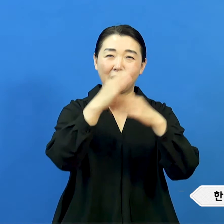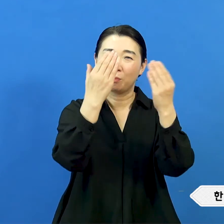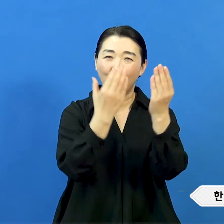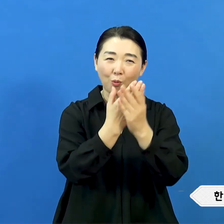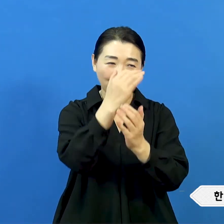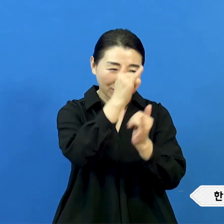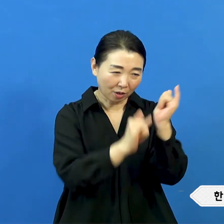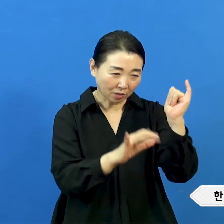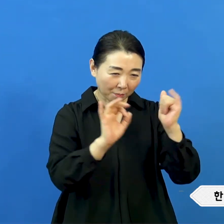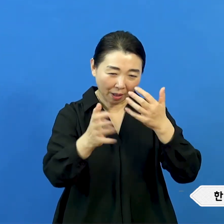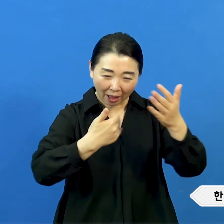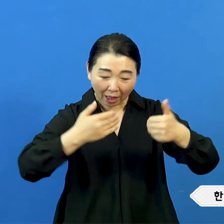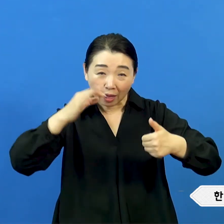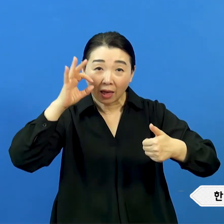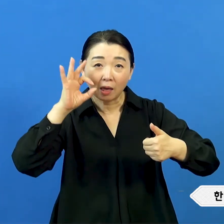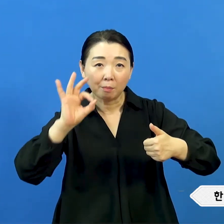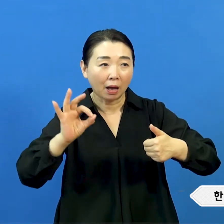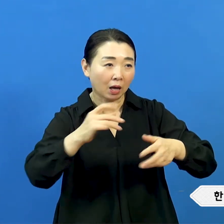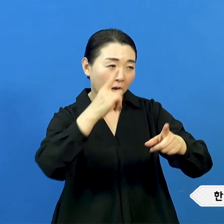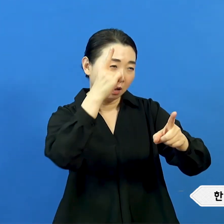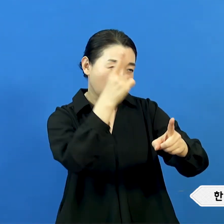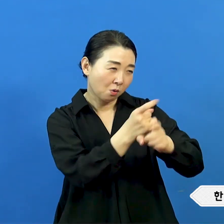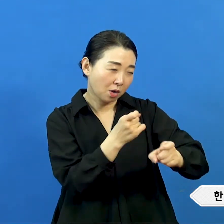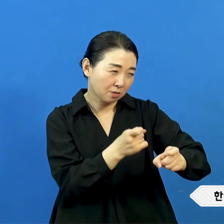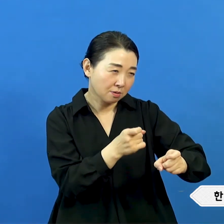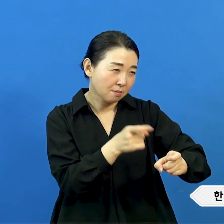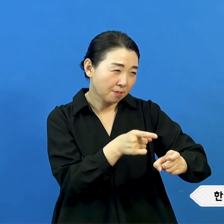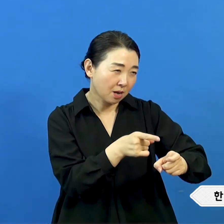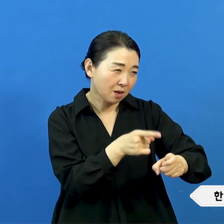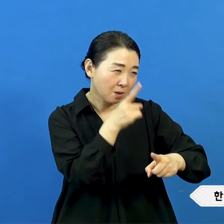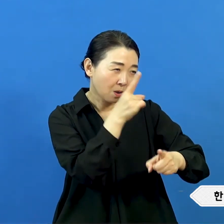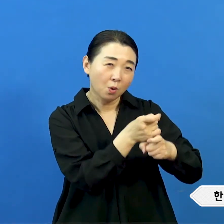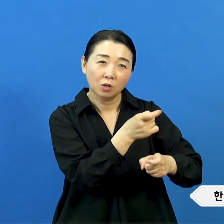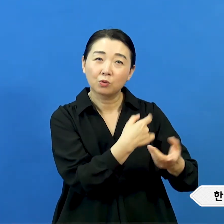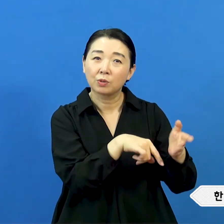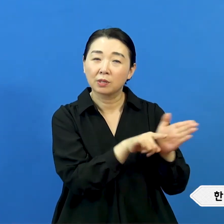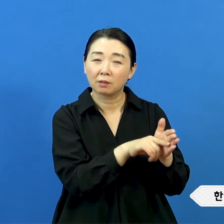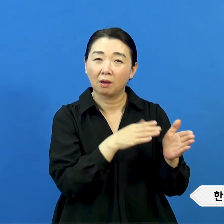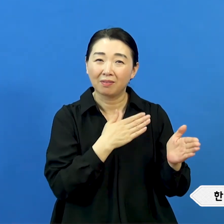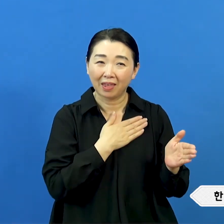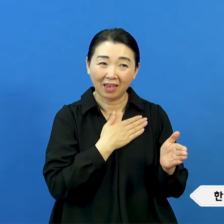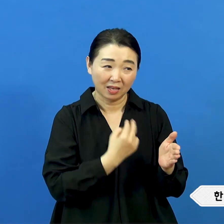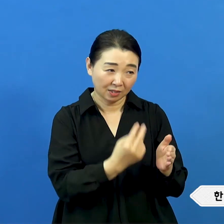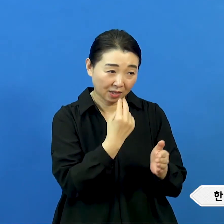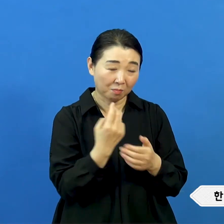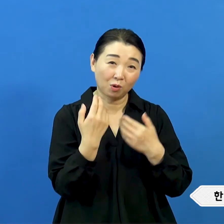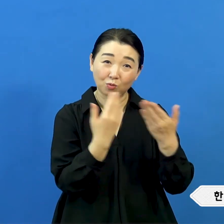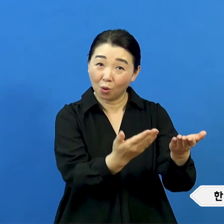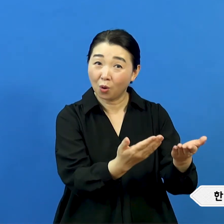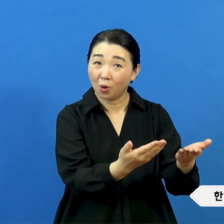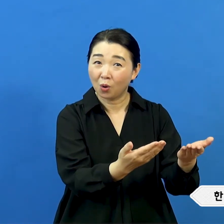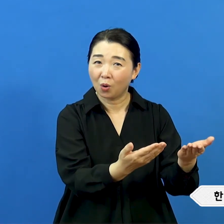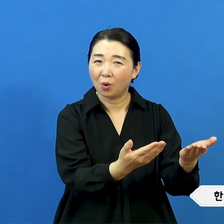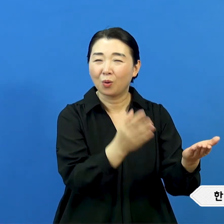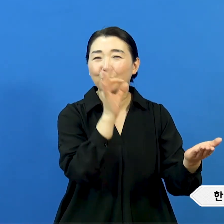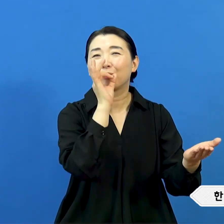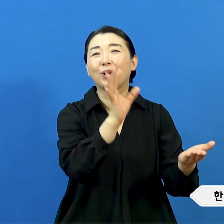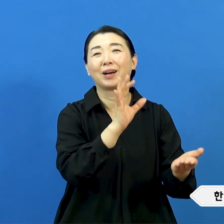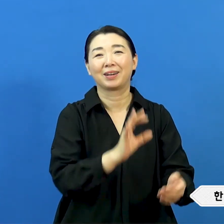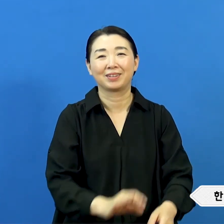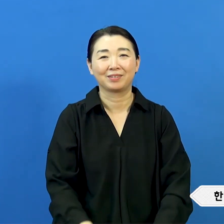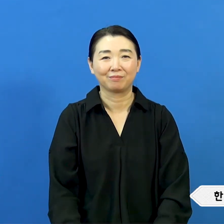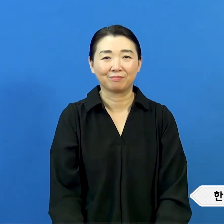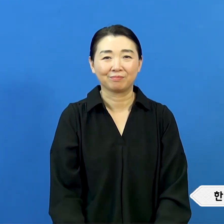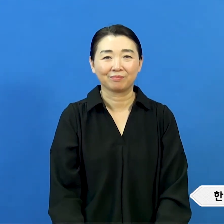들춰 보십시오. 철천지 원서 불구대천의 원수를 위해서 내 고귀한 생명을 바치노라, 그런 것은 있을 수가